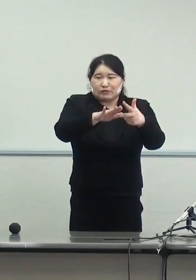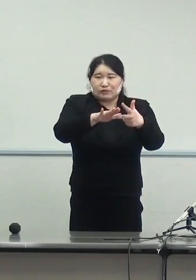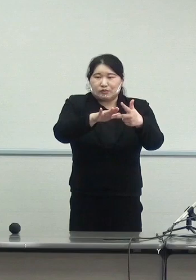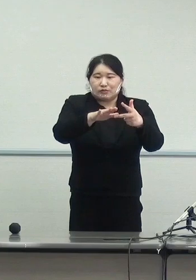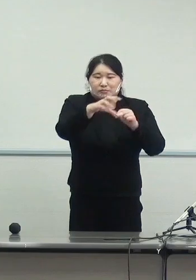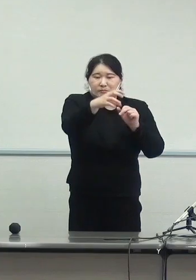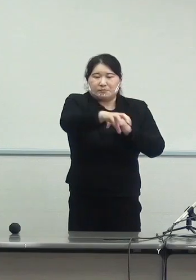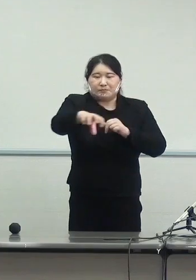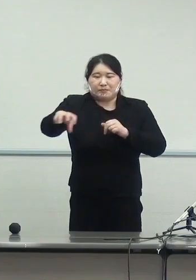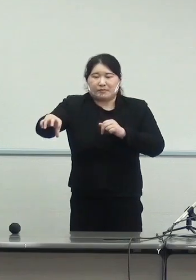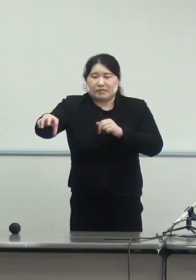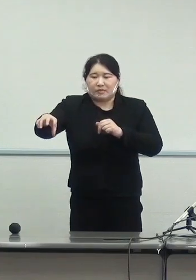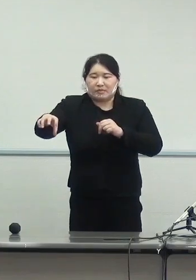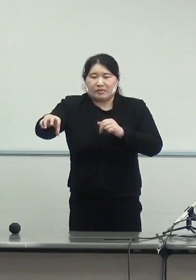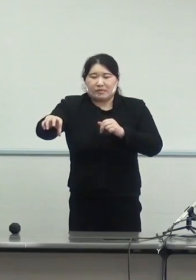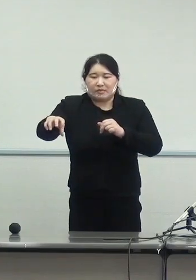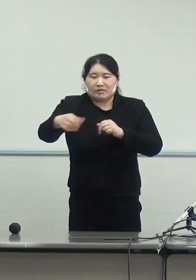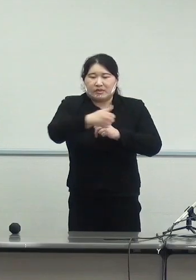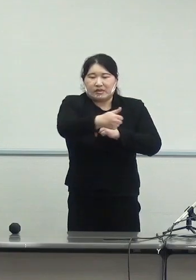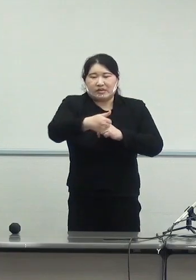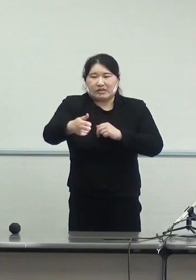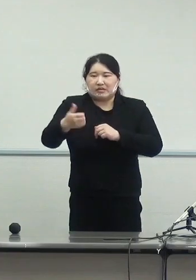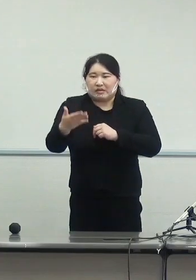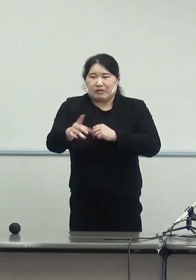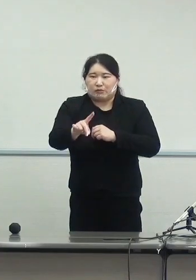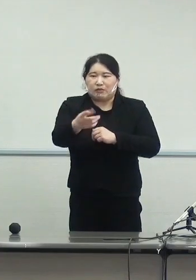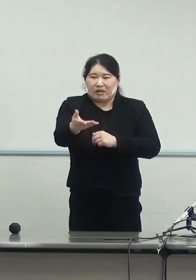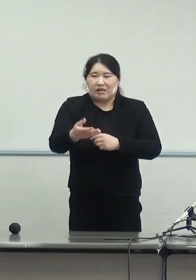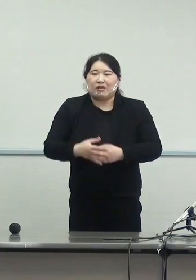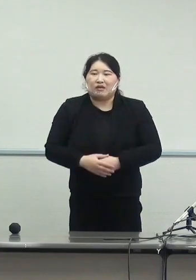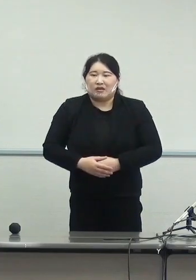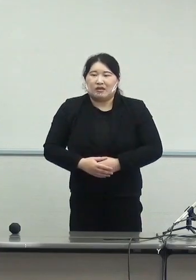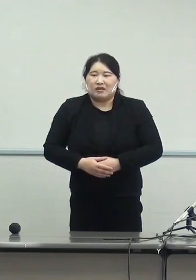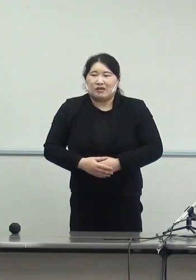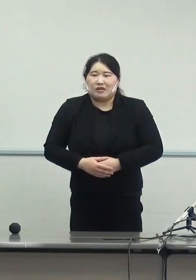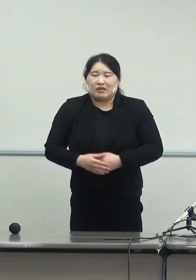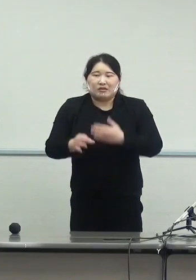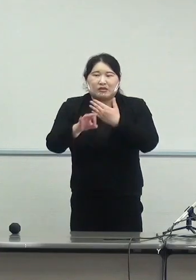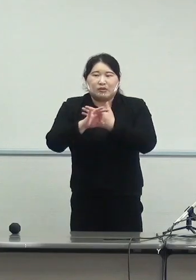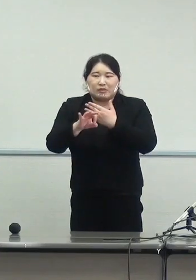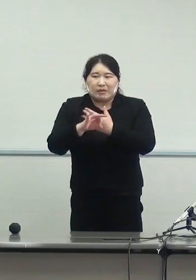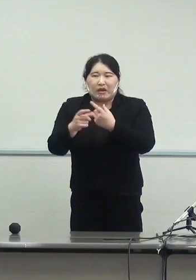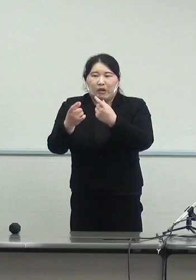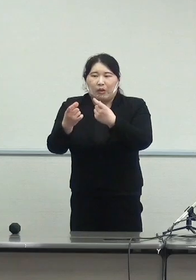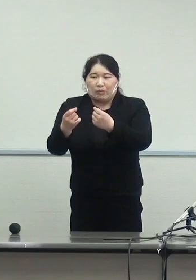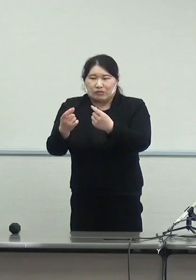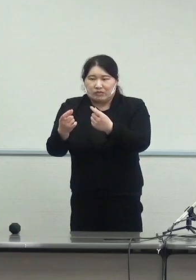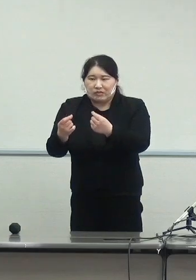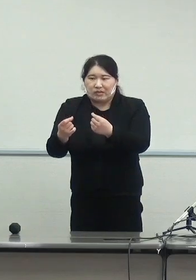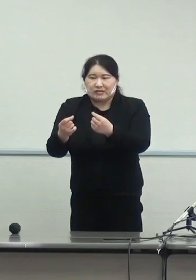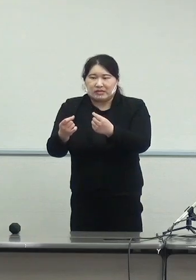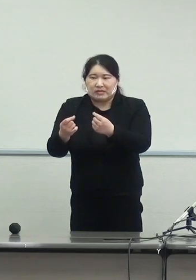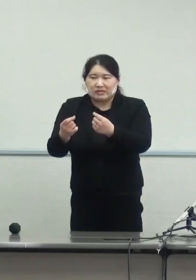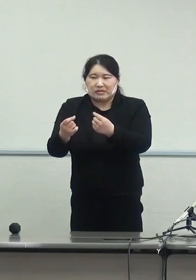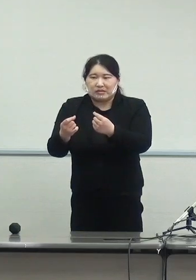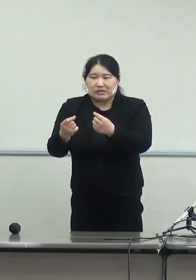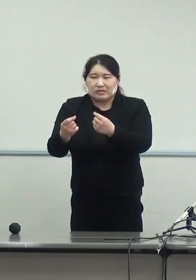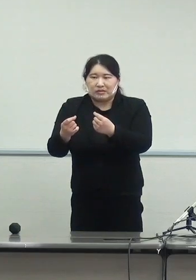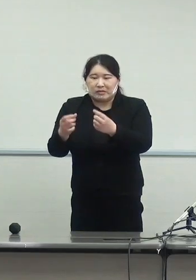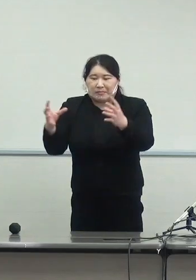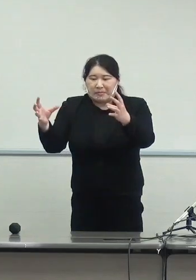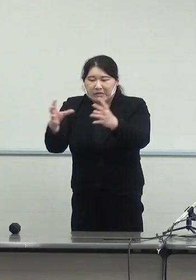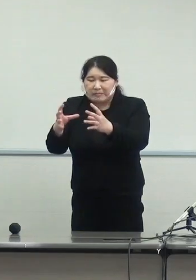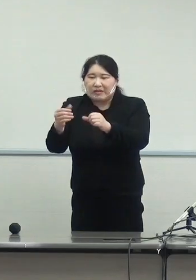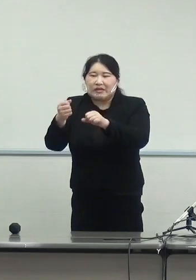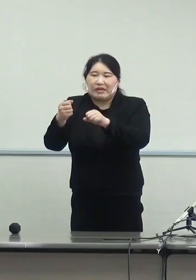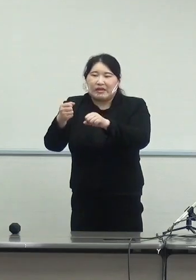ね、 はい、 何か関連性、現時点で分かっていることはあるんでしょうか。例えば同じ、はい、何かあの同じあの小さなレッスンを受けたとかです